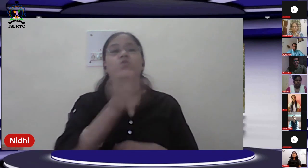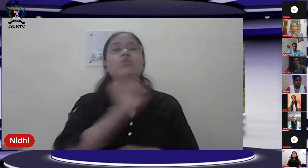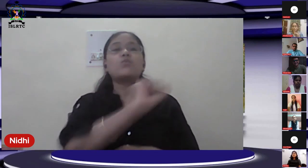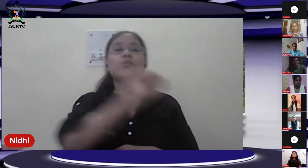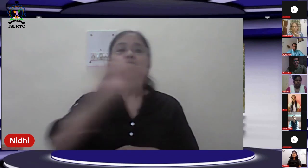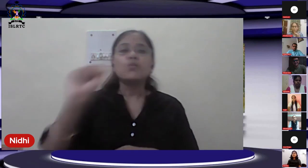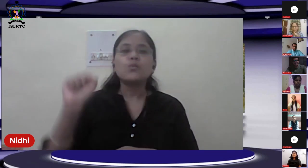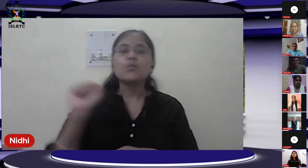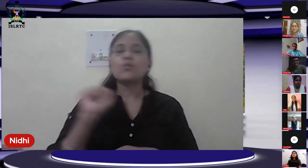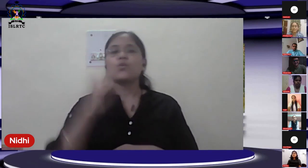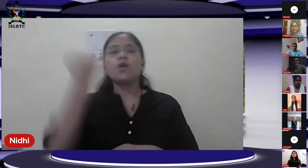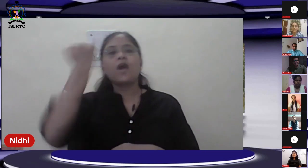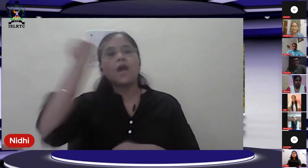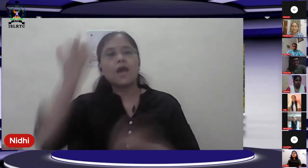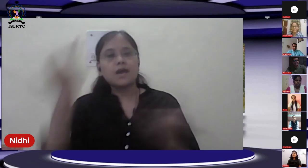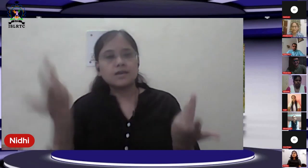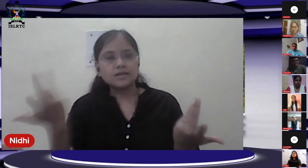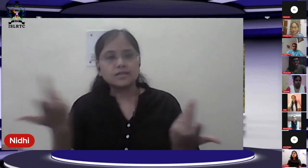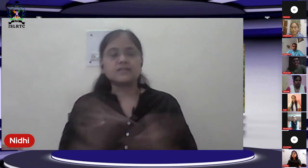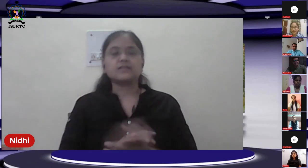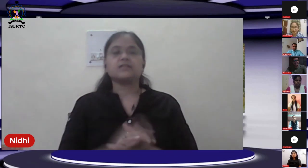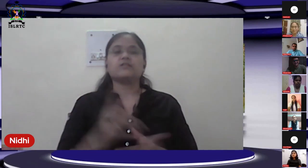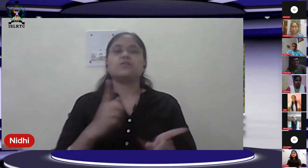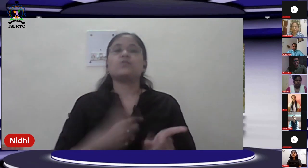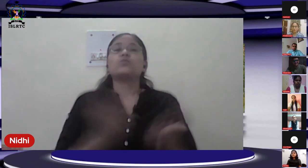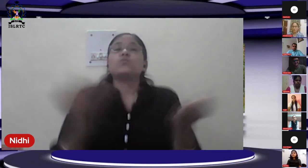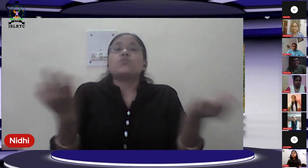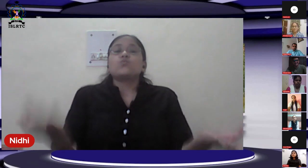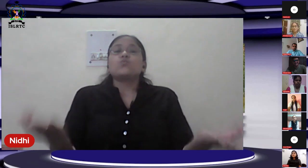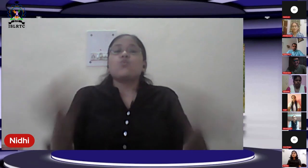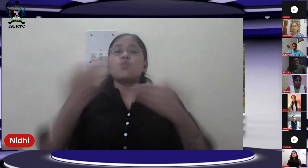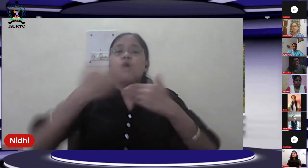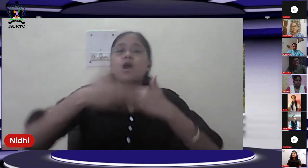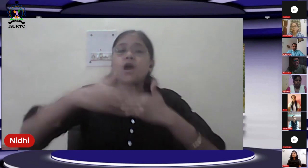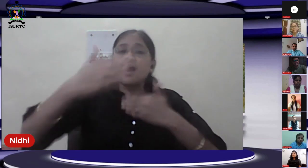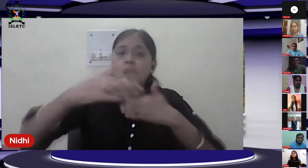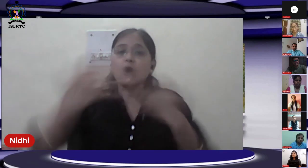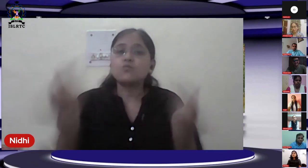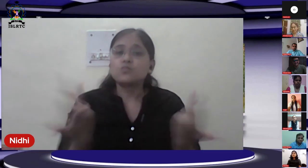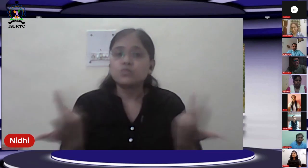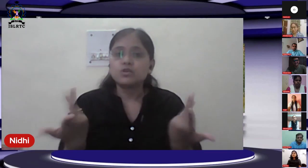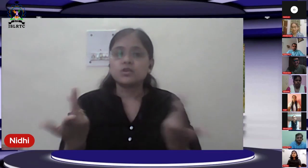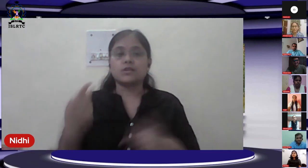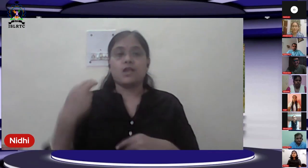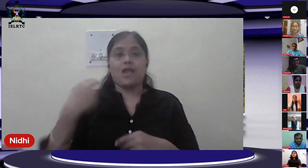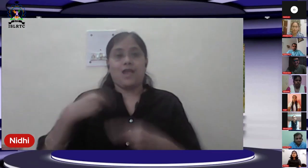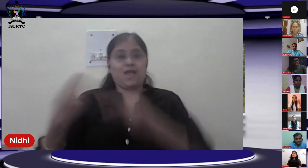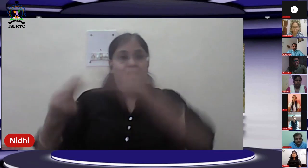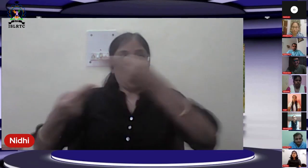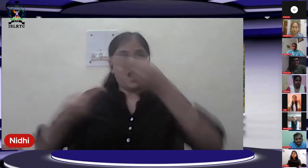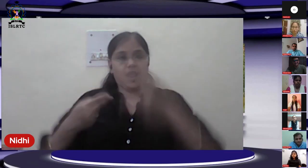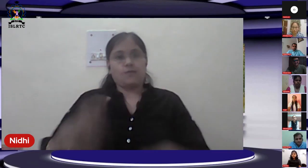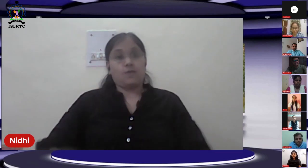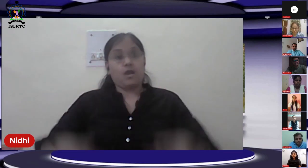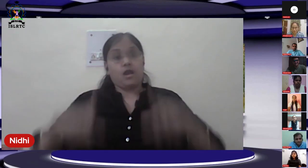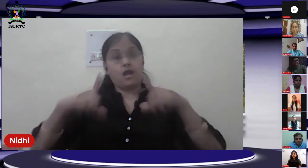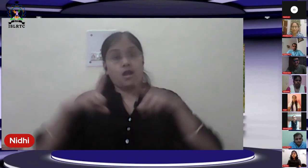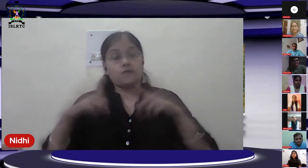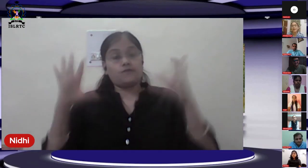वो योगासन की कंटिन्यूटी कैसी बनी रहे। जैसे कि सर ने हमें बताया कि वो हमारे जीवन शैली को हम उसको जीवन शैली बना